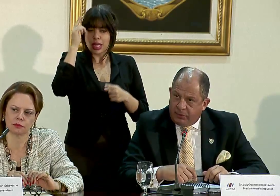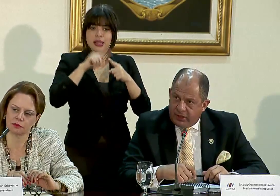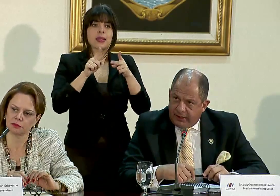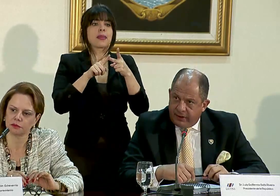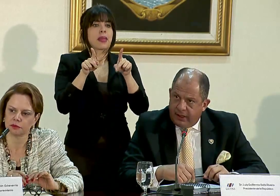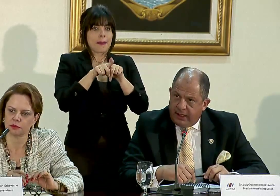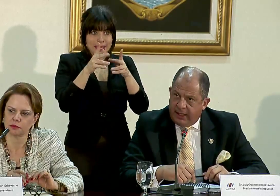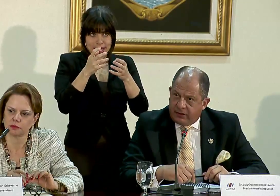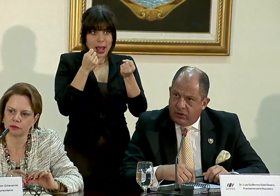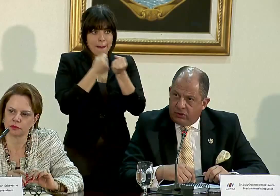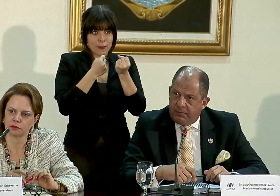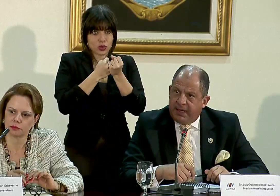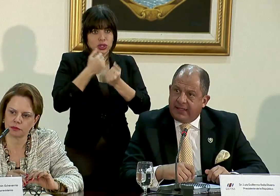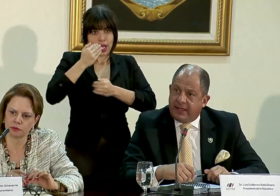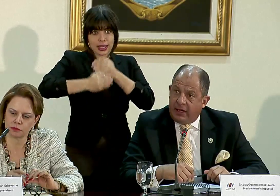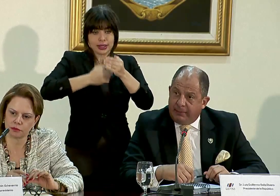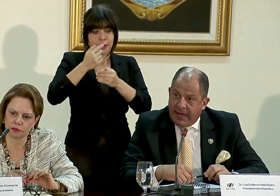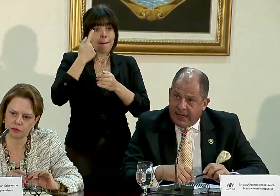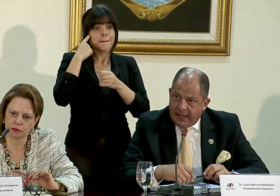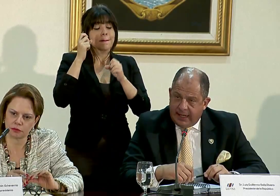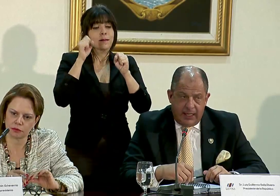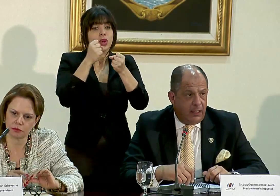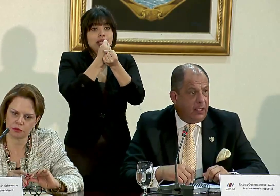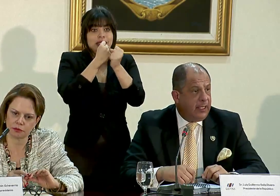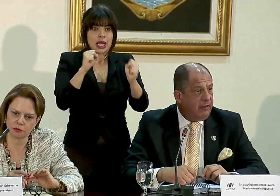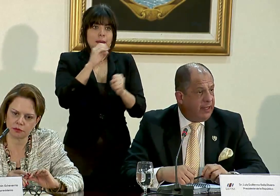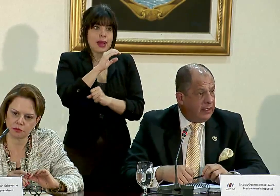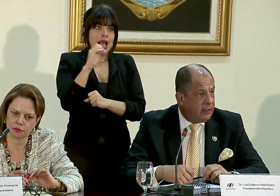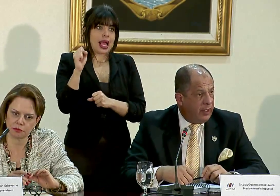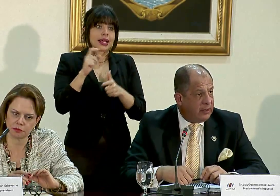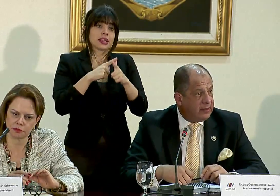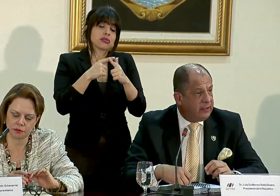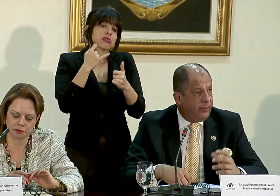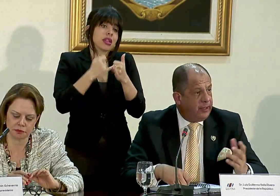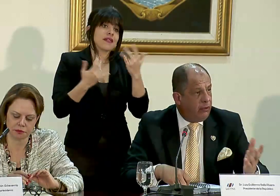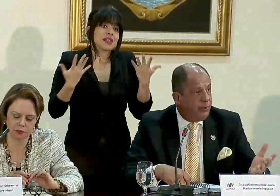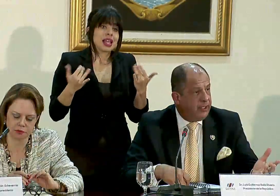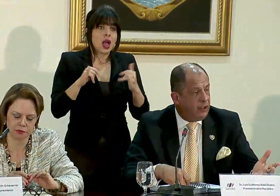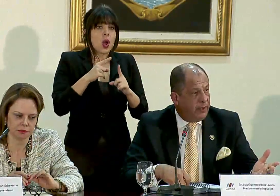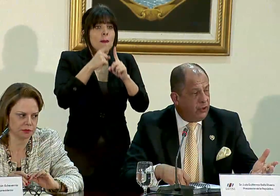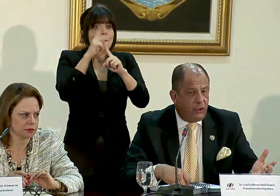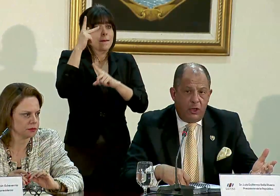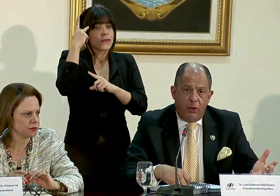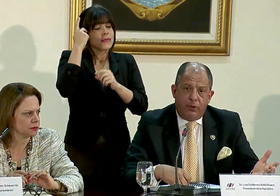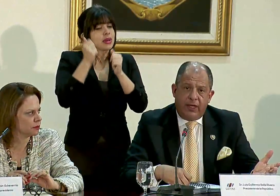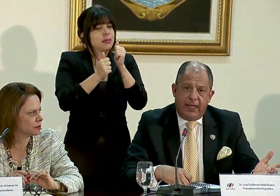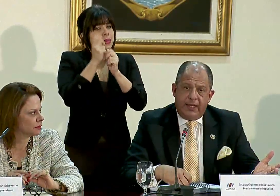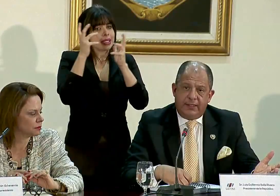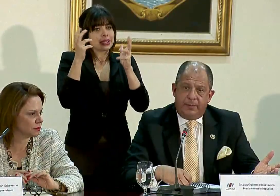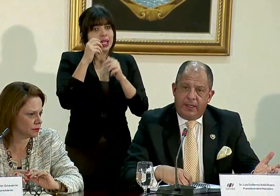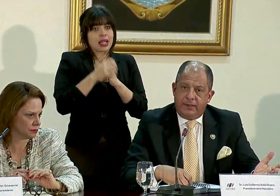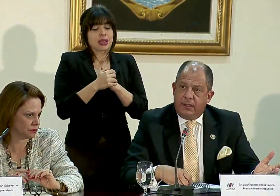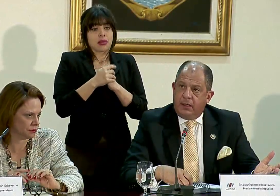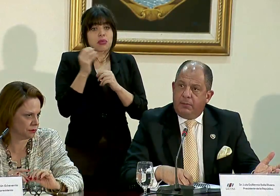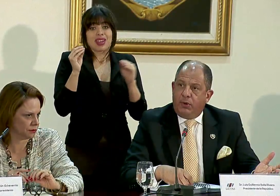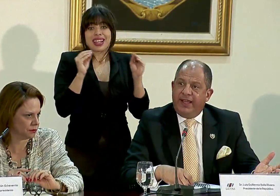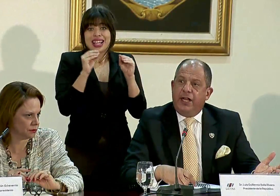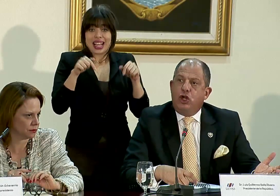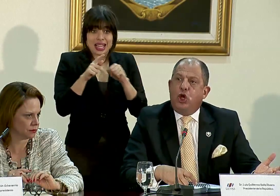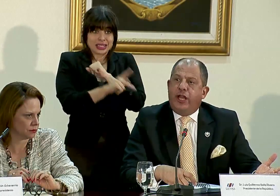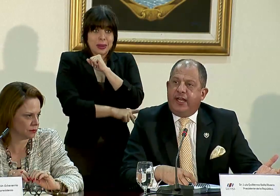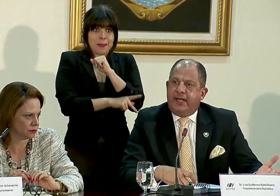que quieren apoyar en la gestión para salvar a la caja que al final de cuentas es el objetivo político mayor porque nadie en este país